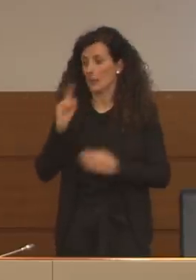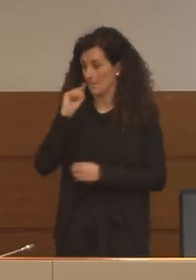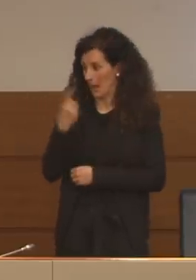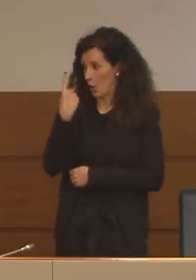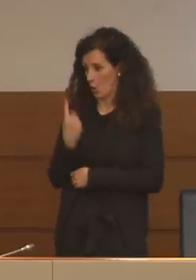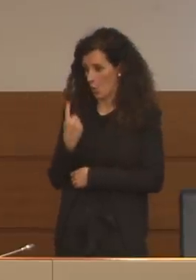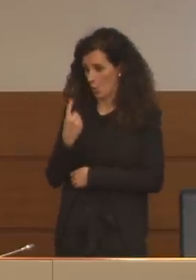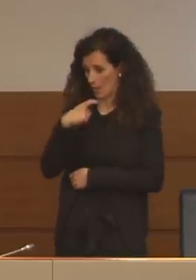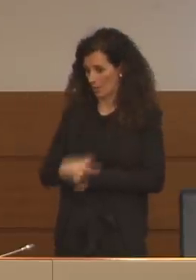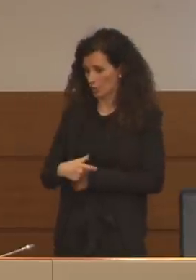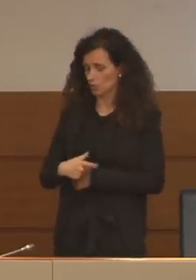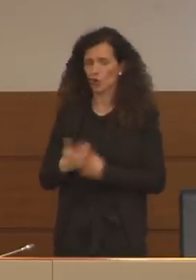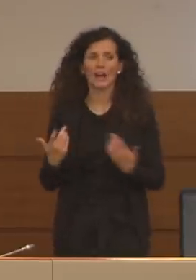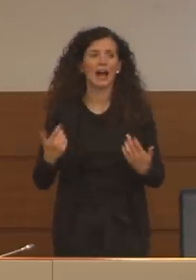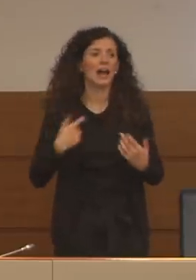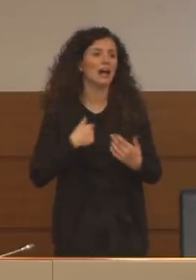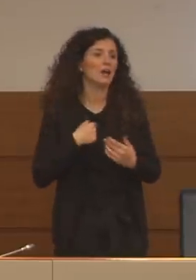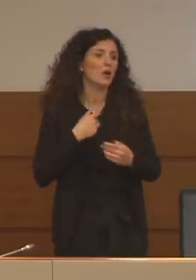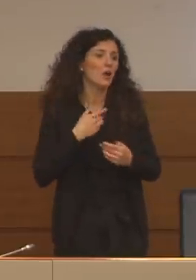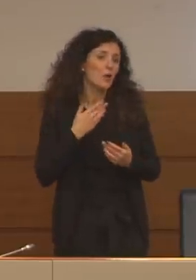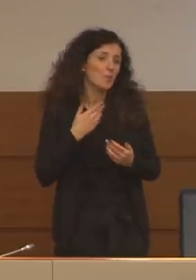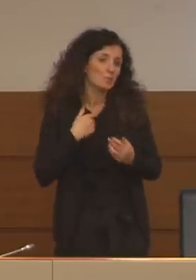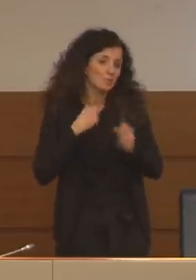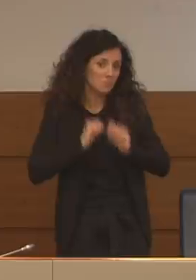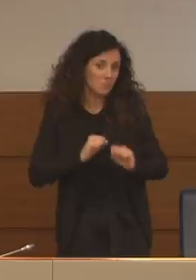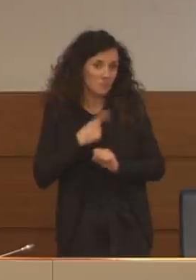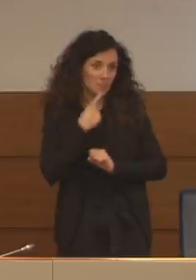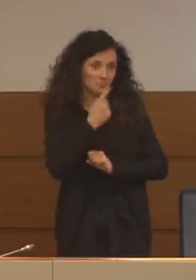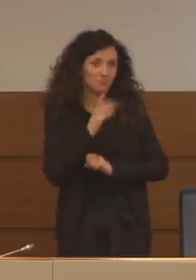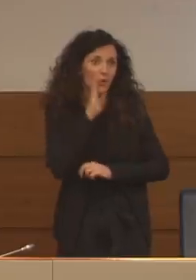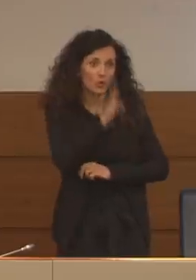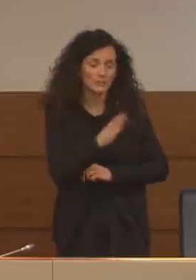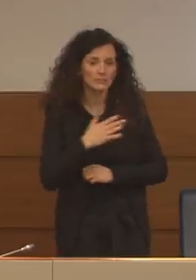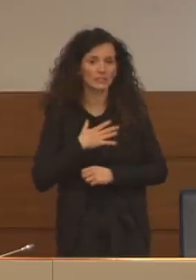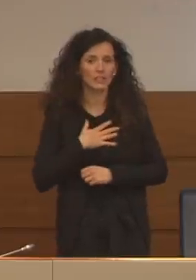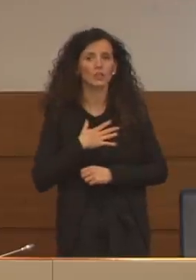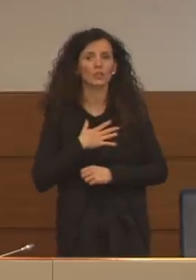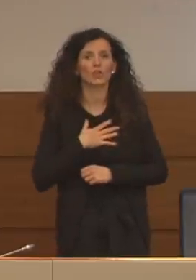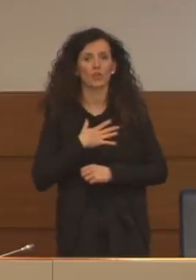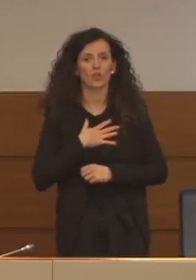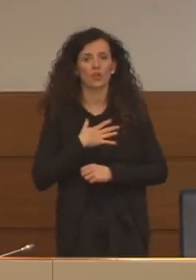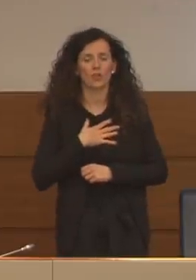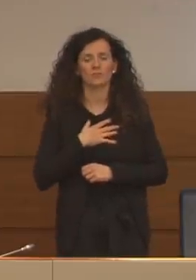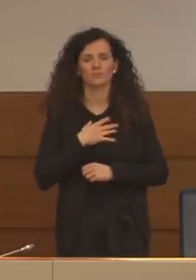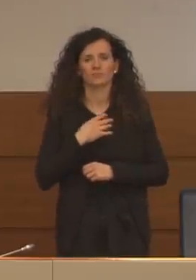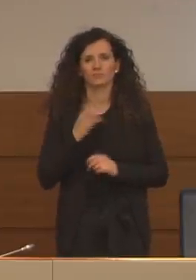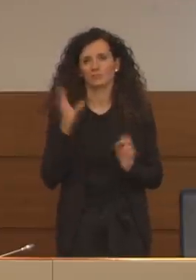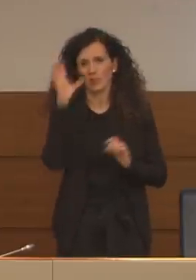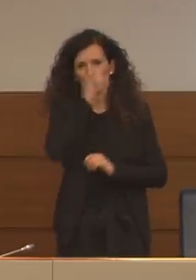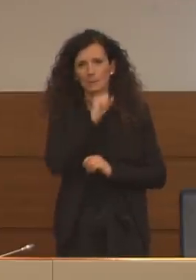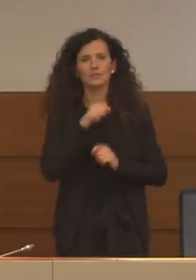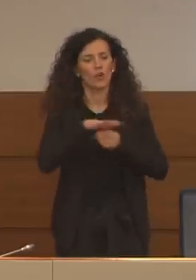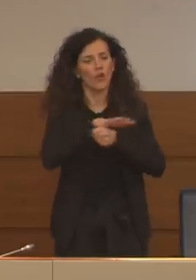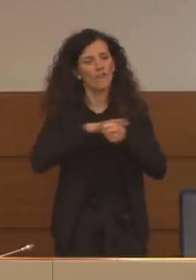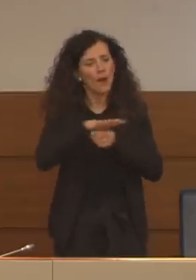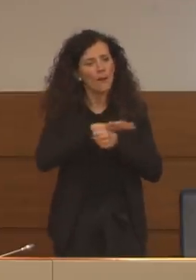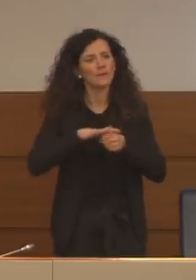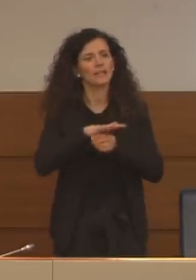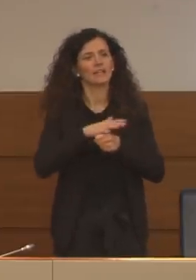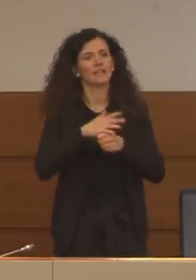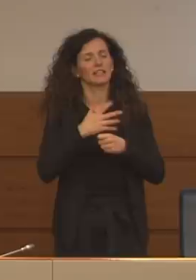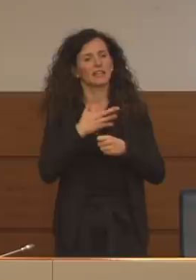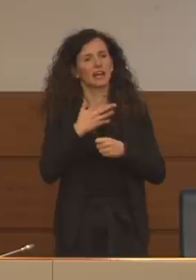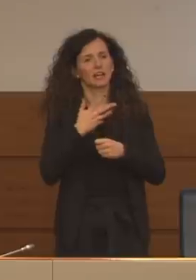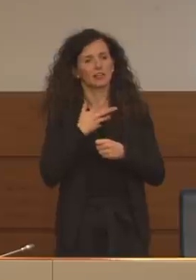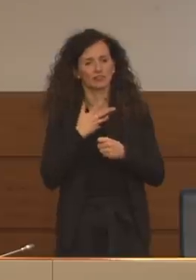io mi permetto di consigliare di di mi rendo conto che nella famiglia c'è una promiscuità